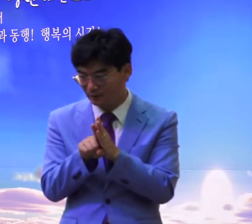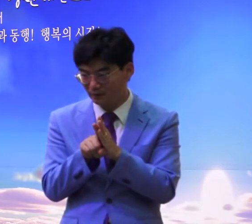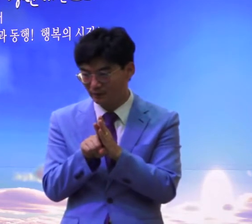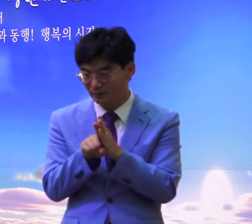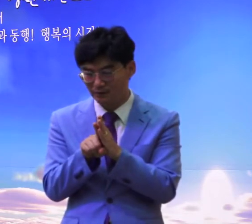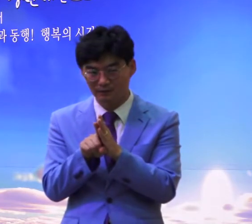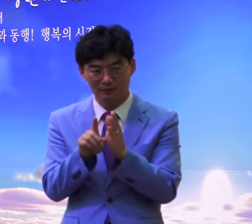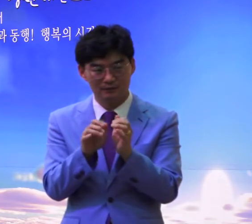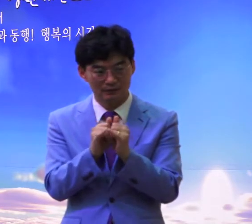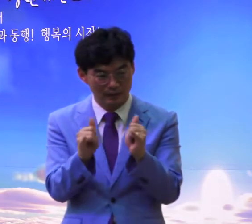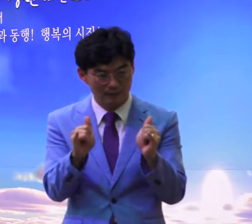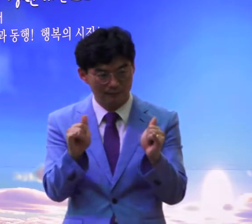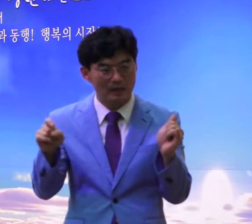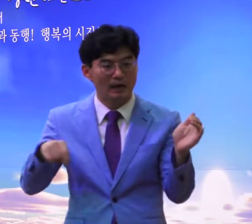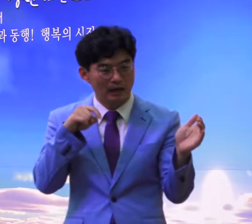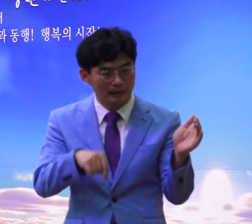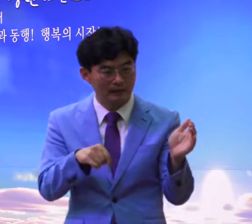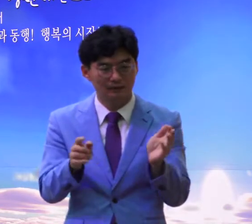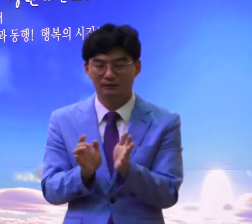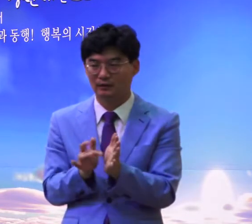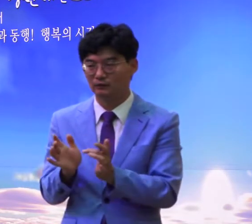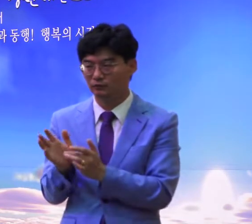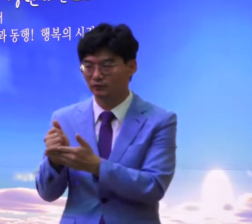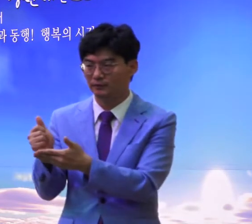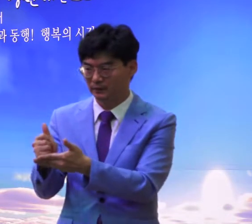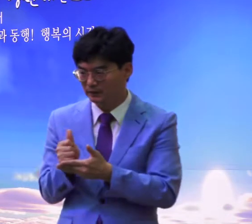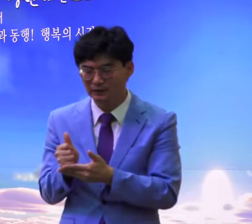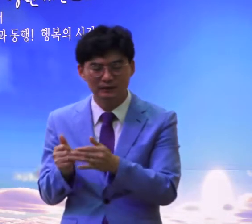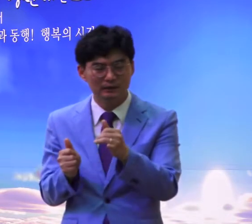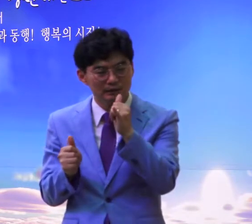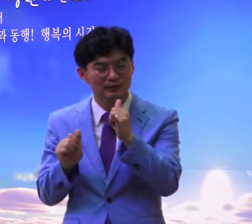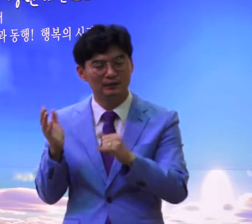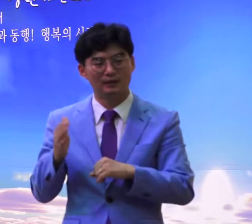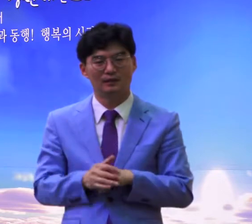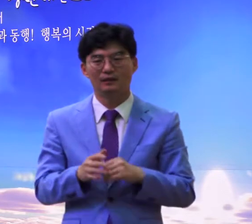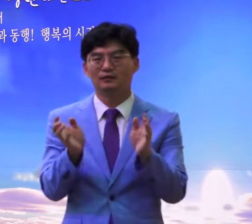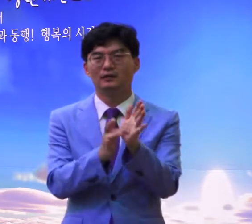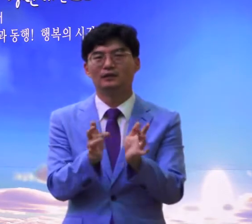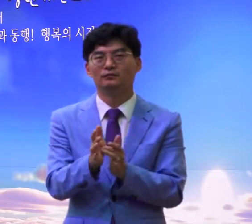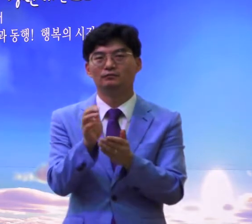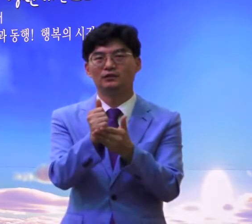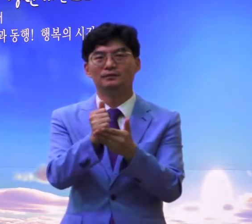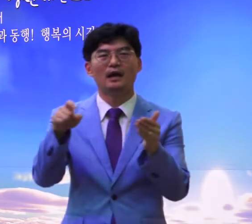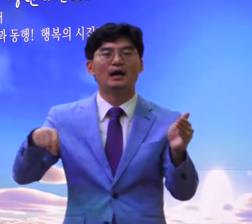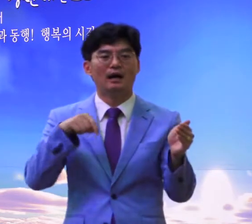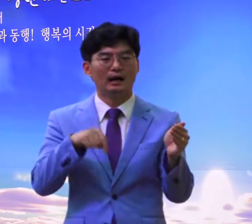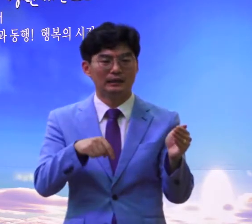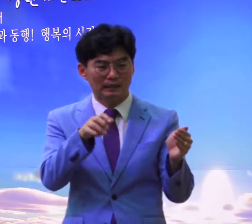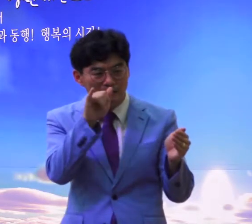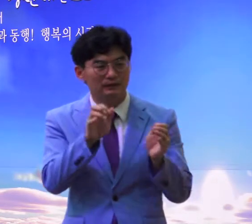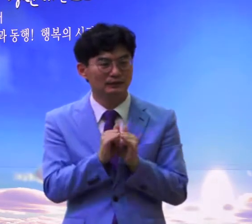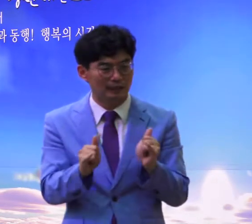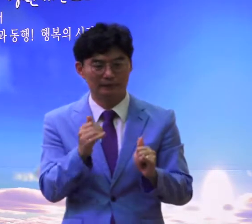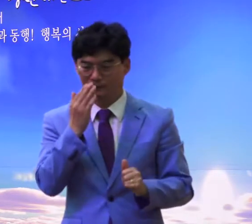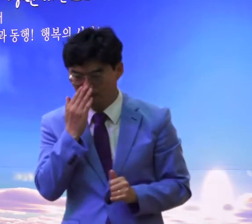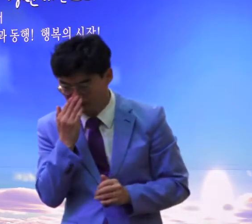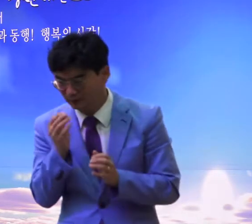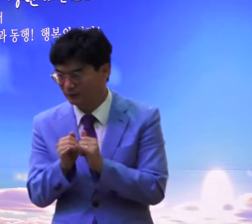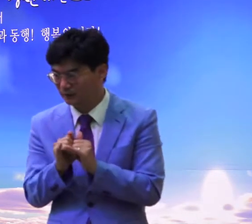것입니다. 여러분 안에 예수 그리스도가 일하고 계시는지, 여러분 안에 예수님이 정말로 계시는지, 여러분 안에 예수님이 왕으로 자리